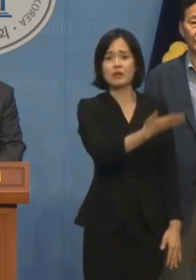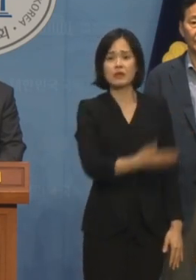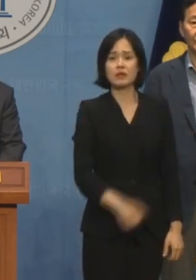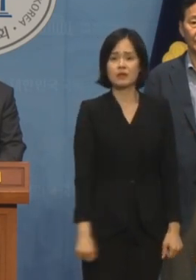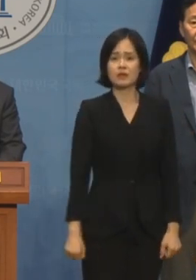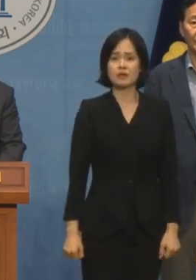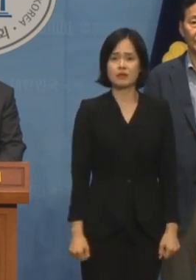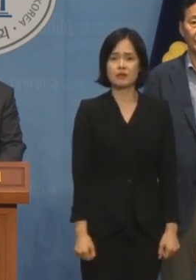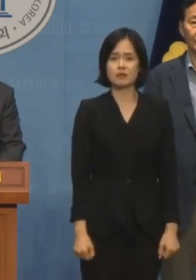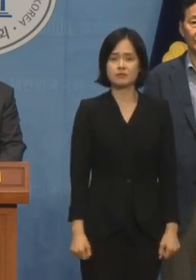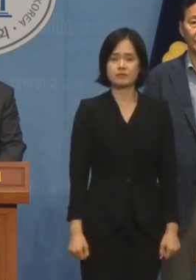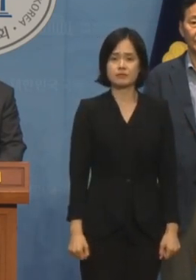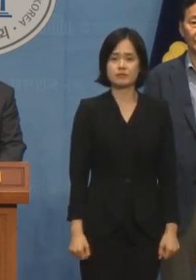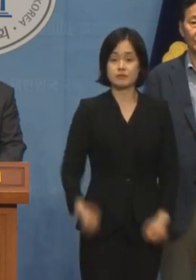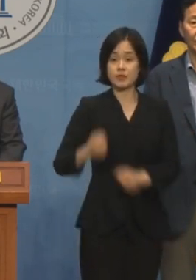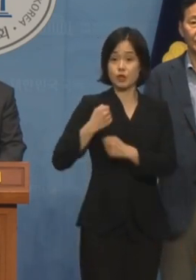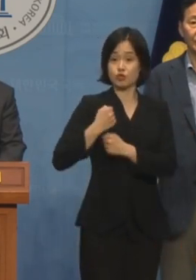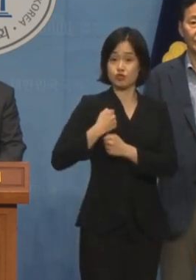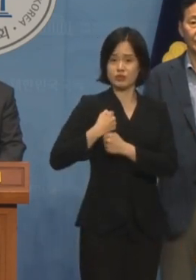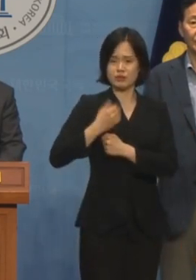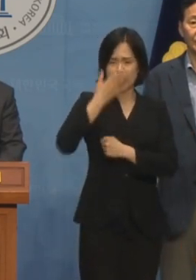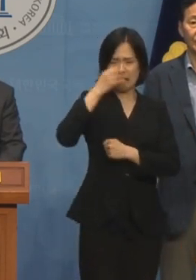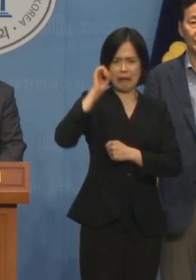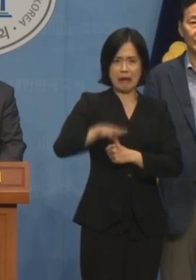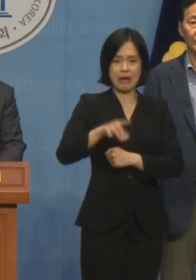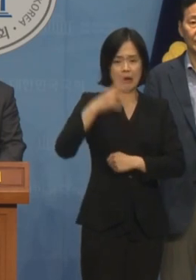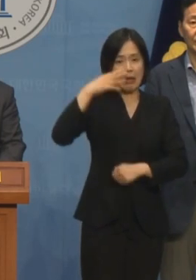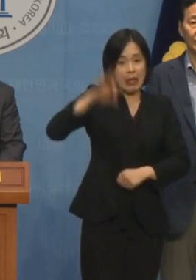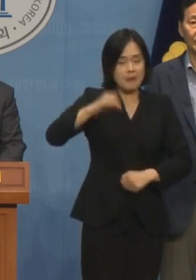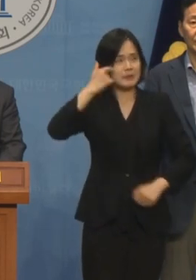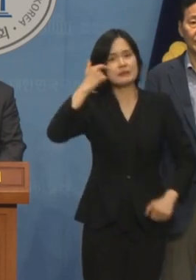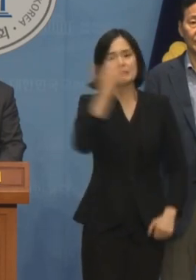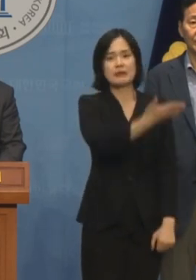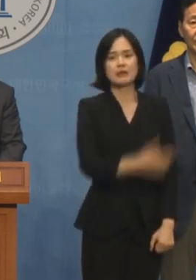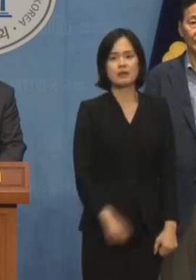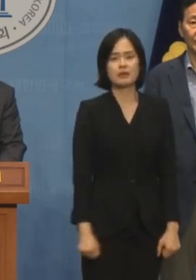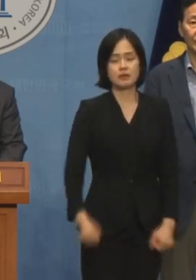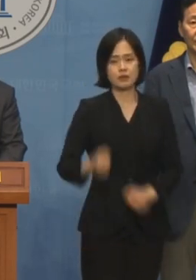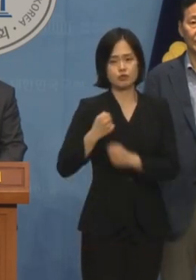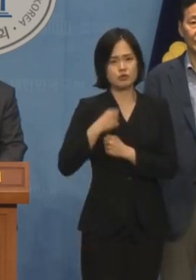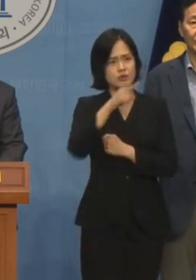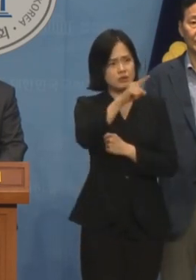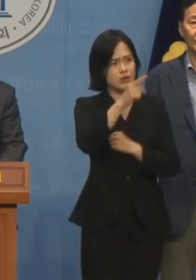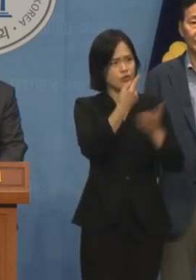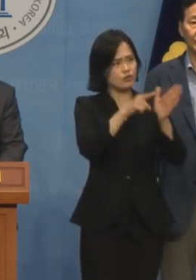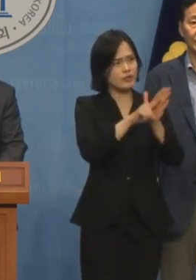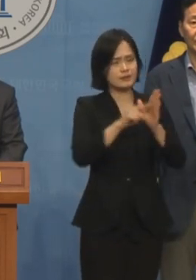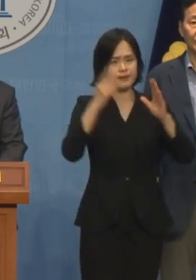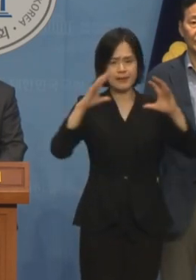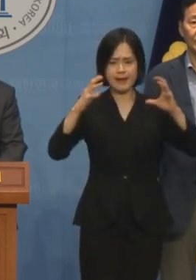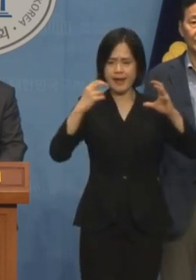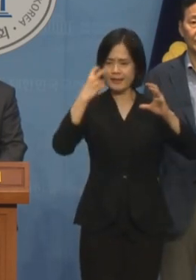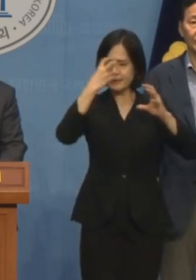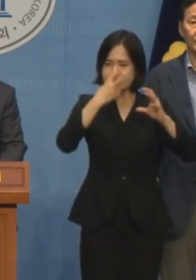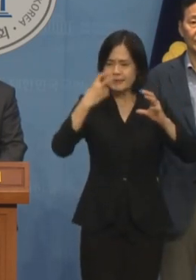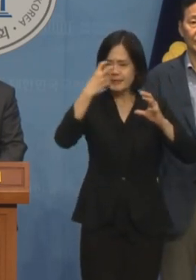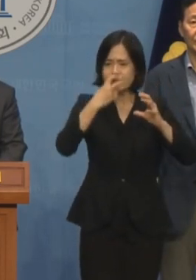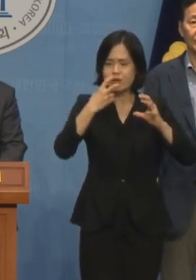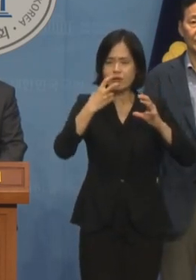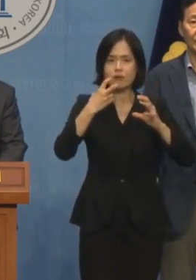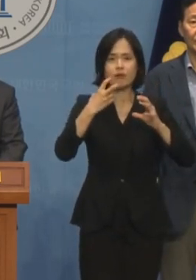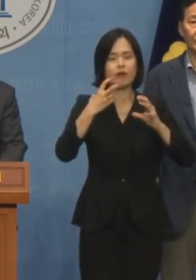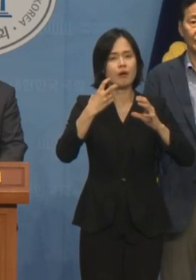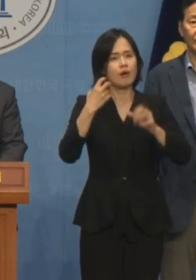같은 사람을 지키고 있다는 것에 울분이 터집니다. 이러려고 국회